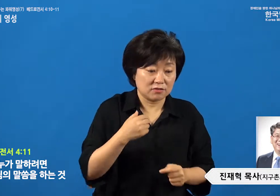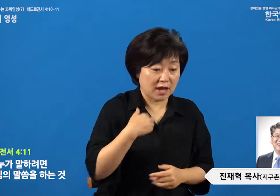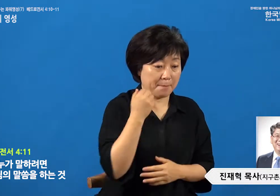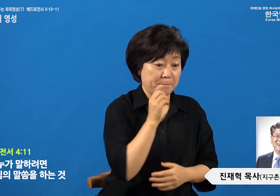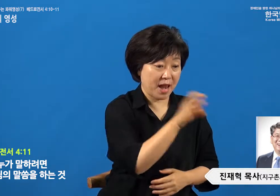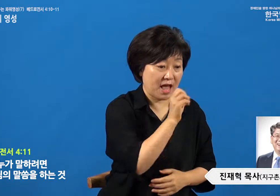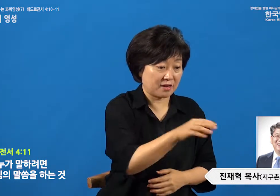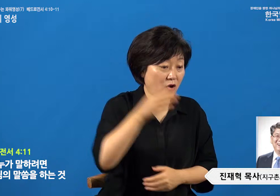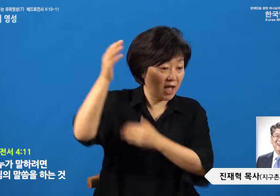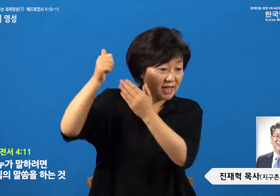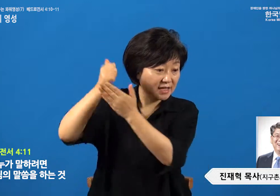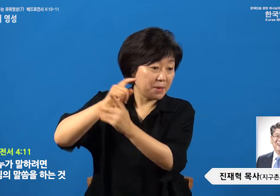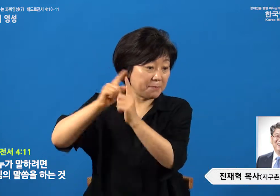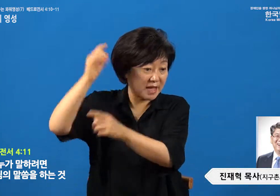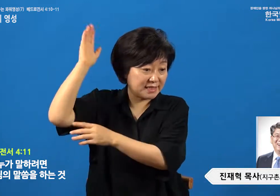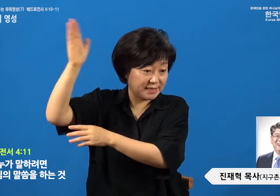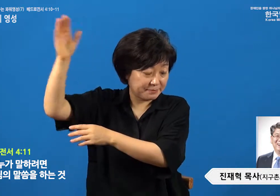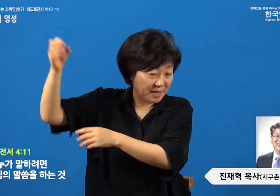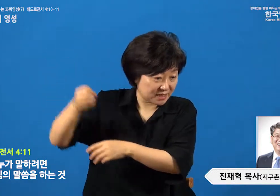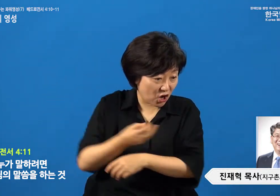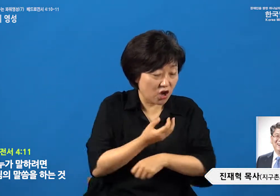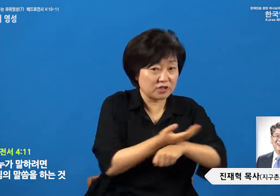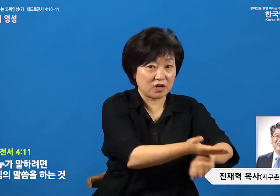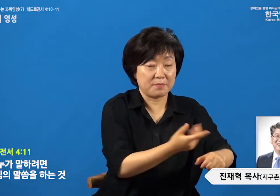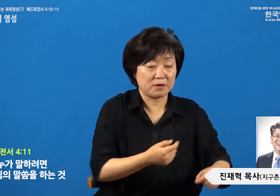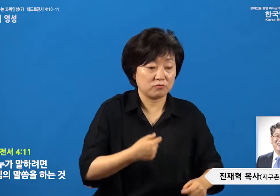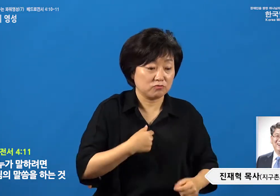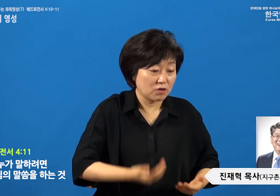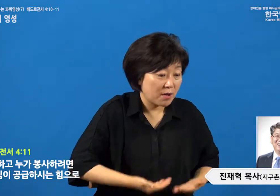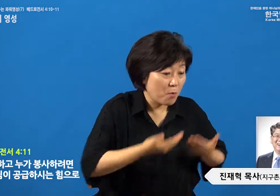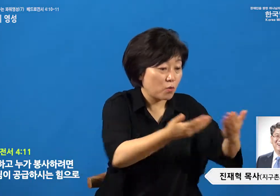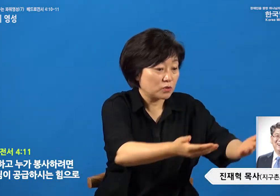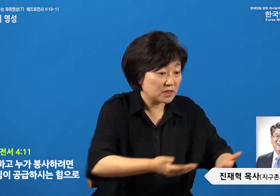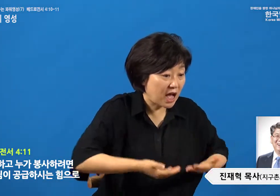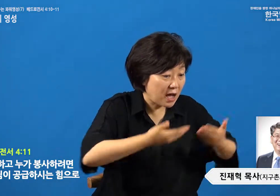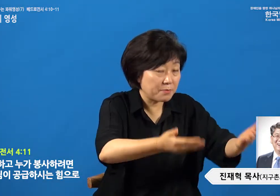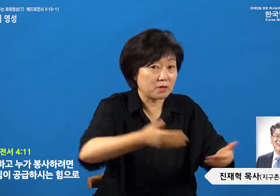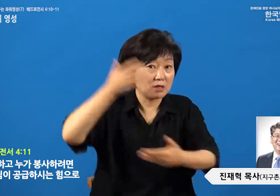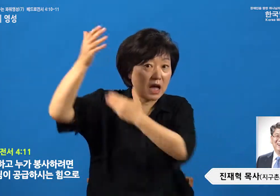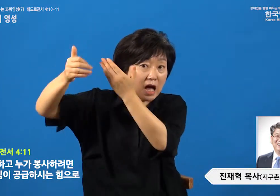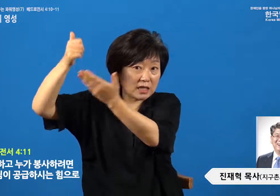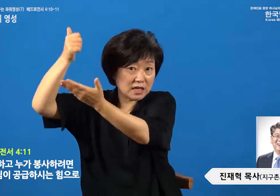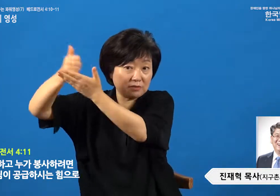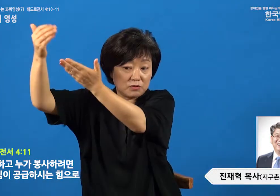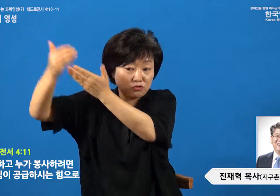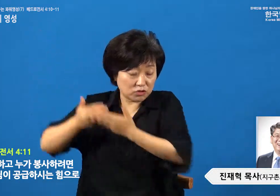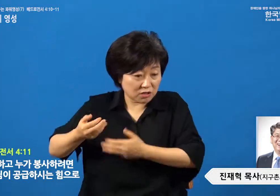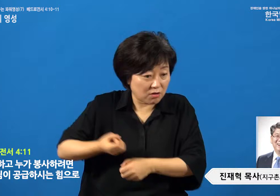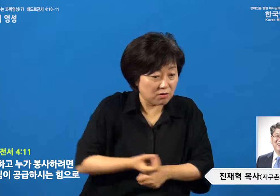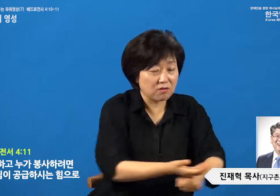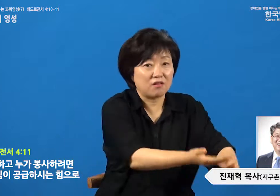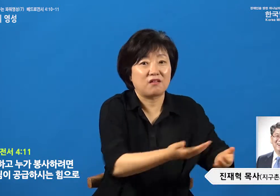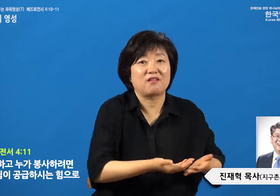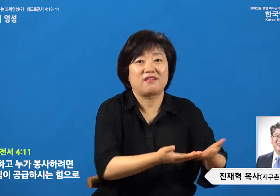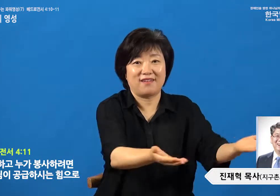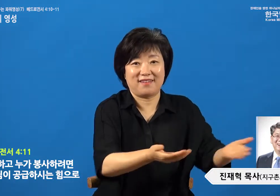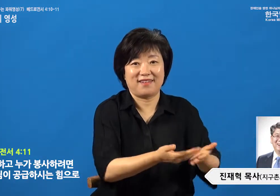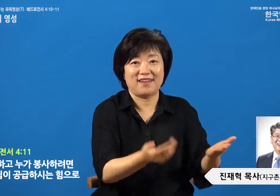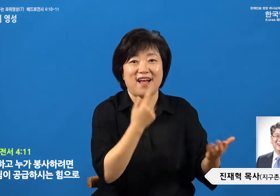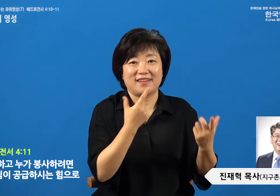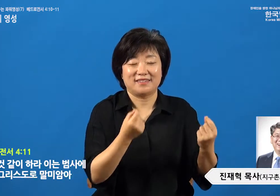누가 봉사하려면 하나님이 공급하시는 힘으로 하는 것 같이 하라. 이는 범사의 예수 그리스도로